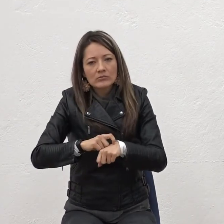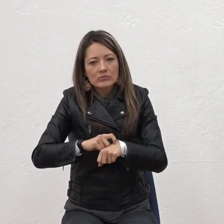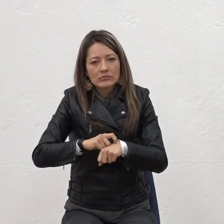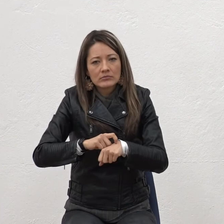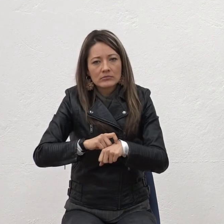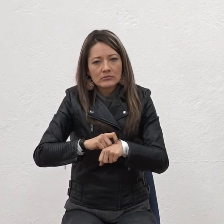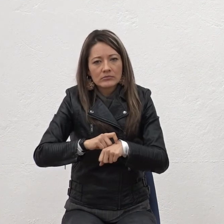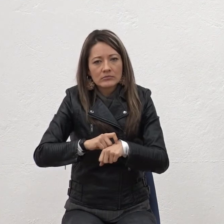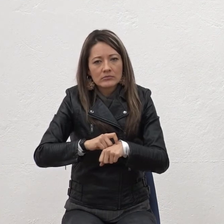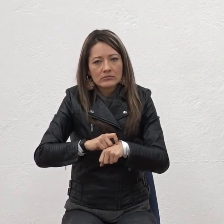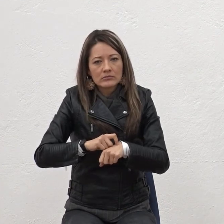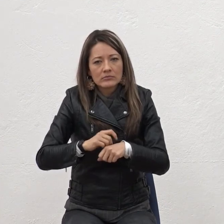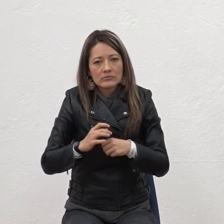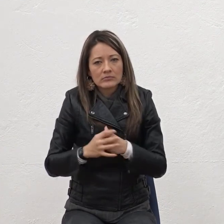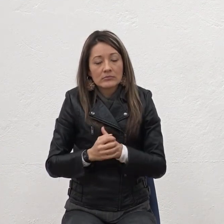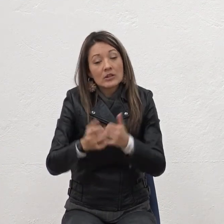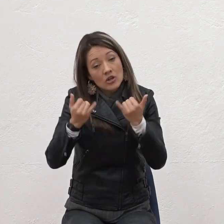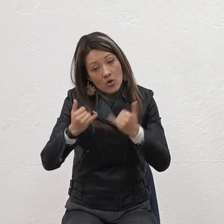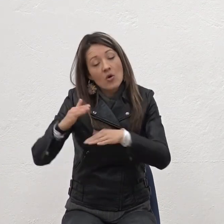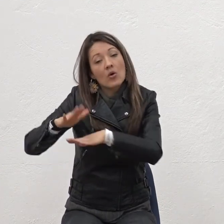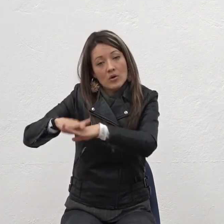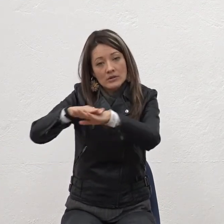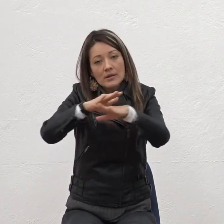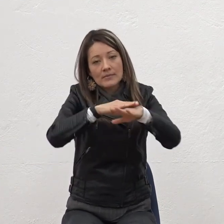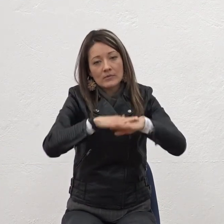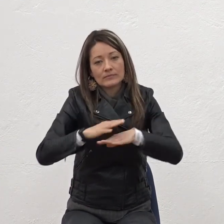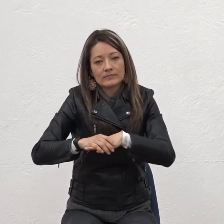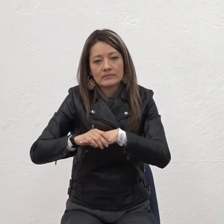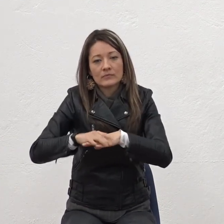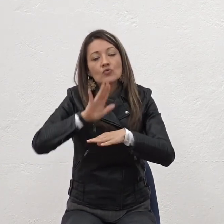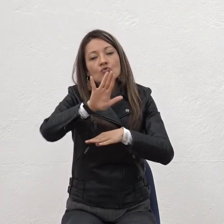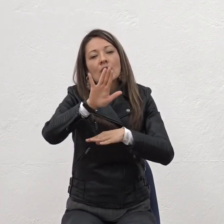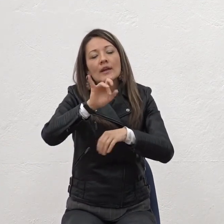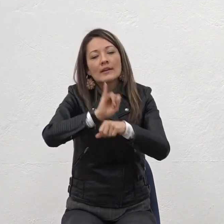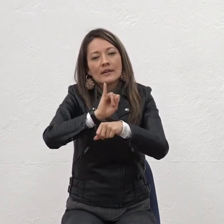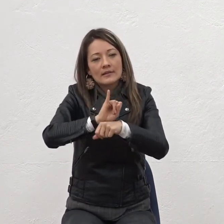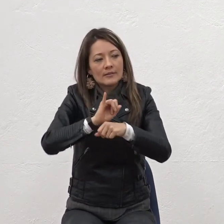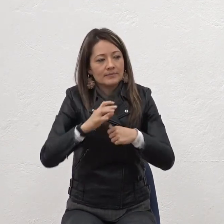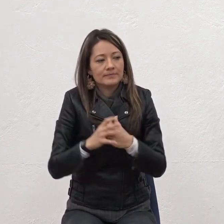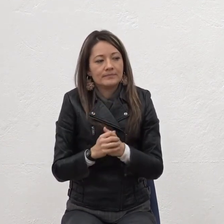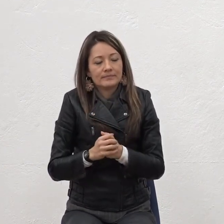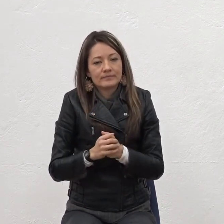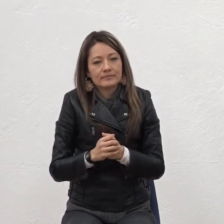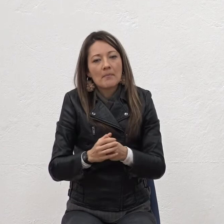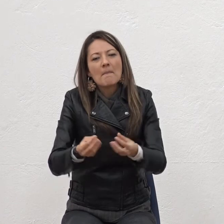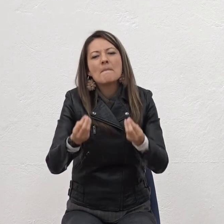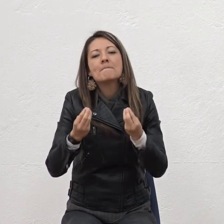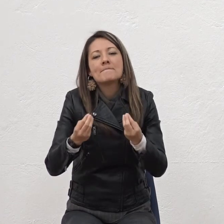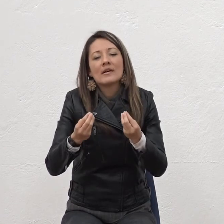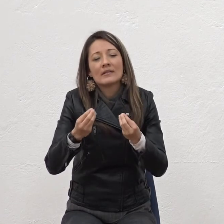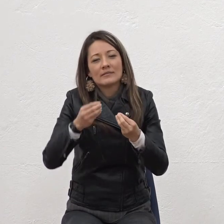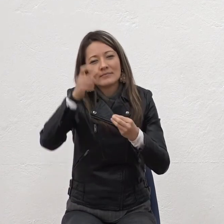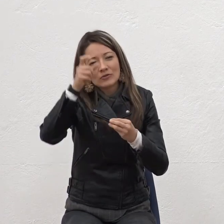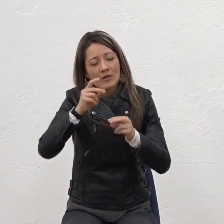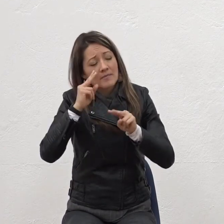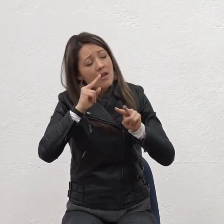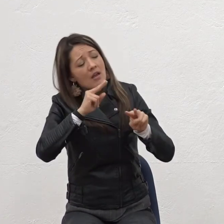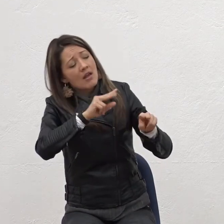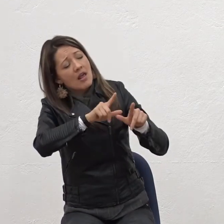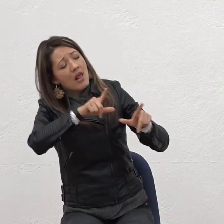oportunidad. Y hoy el llamado es para usted como es iglesia, para aquel que mira de lejos a